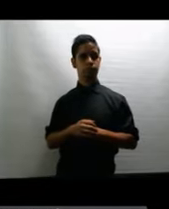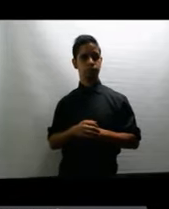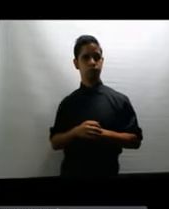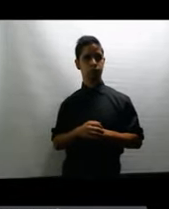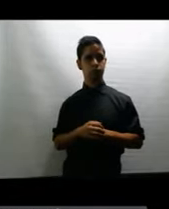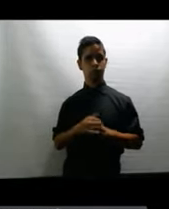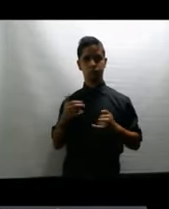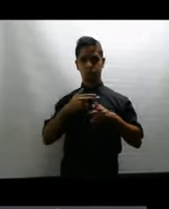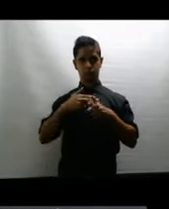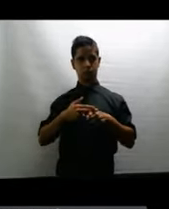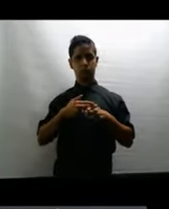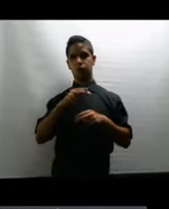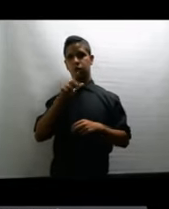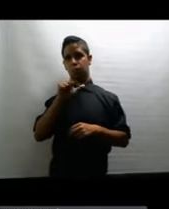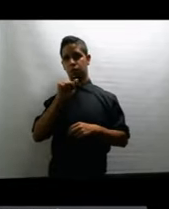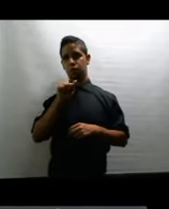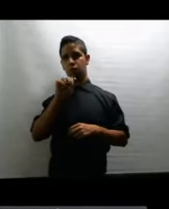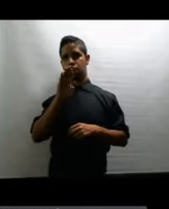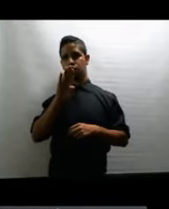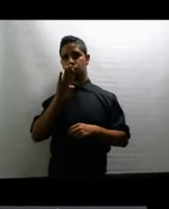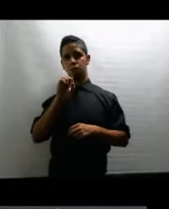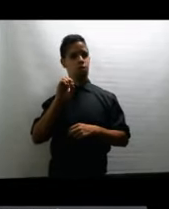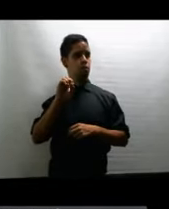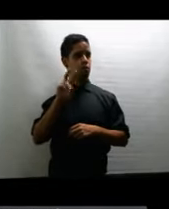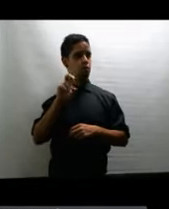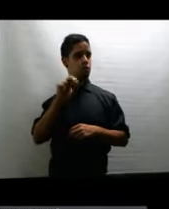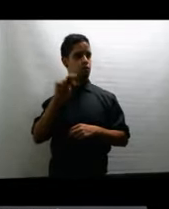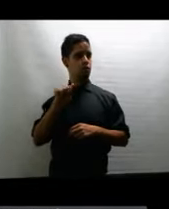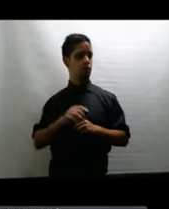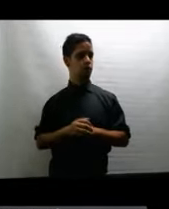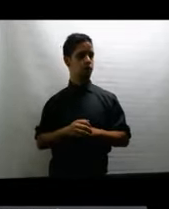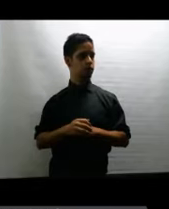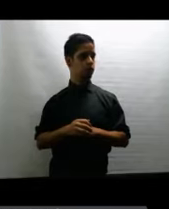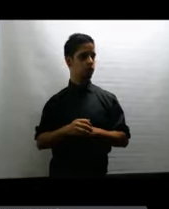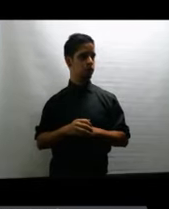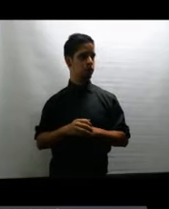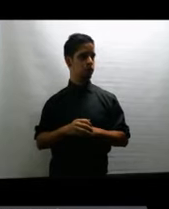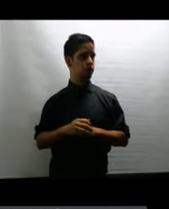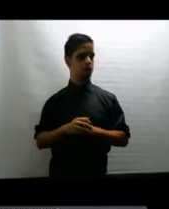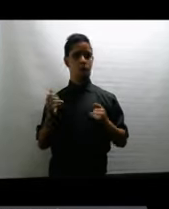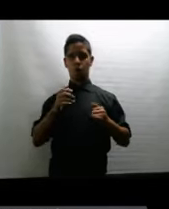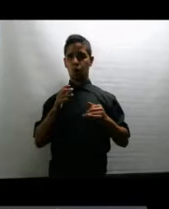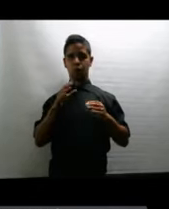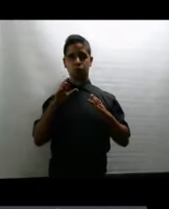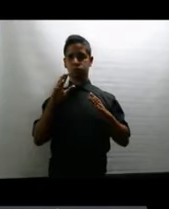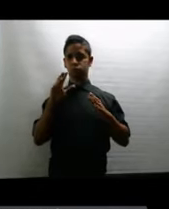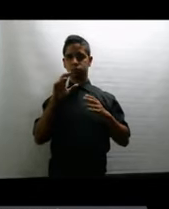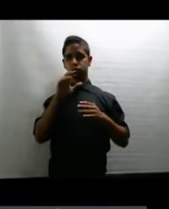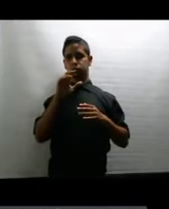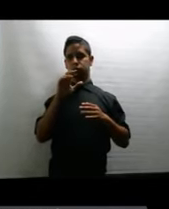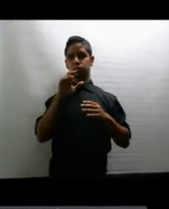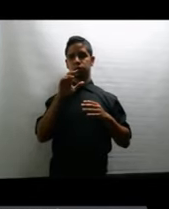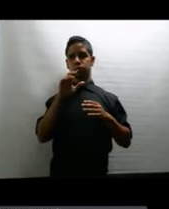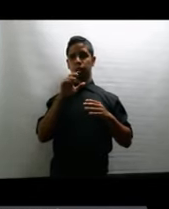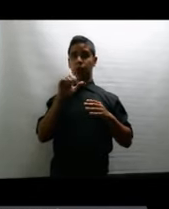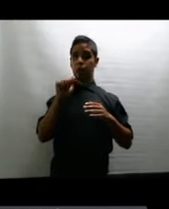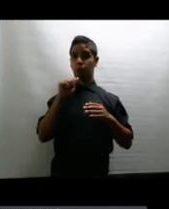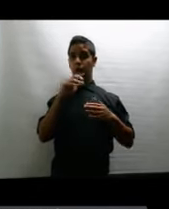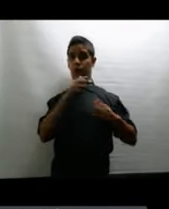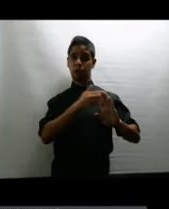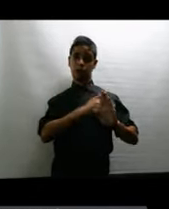Y entonces, porque está dentro. La bóveda de Triana. Así se llamaba, pero ahora se llama La Bóveda solamente. Sí. Okay.